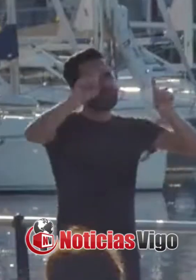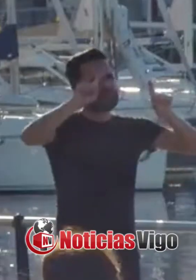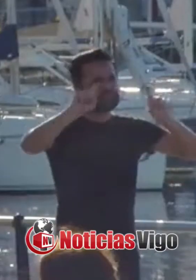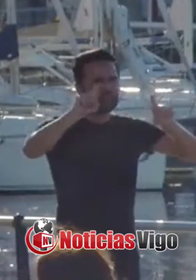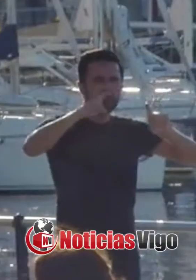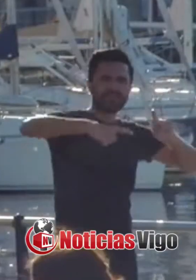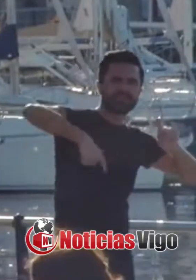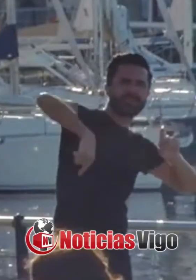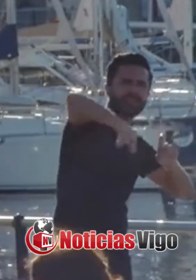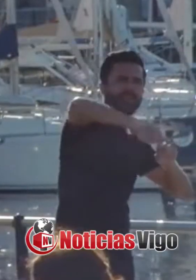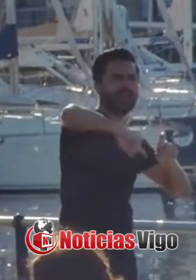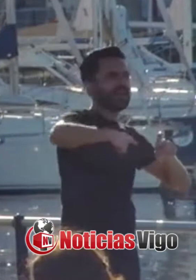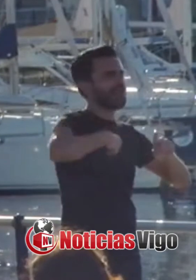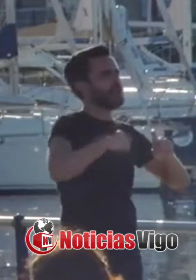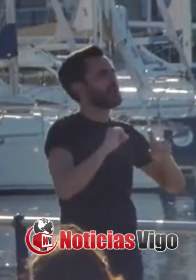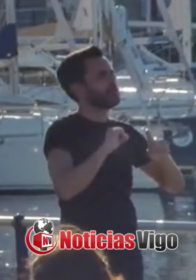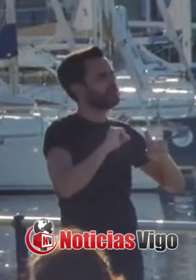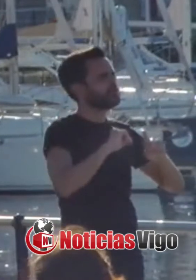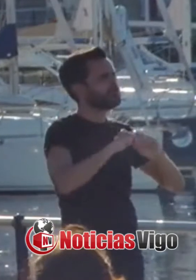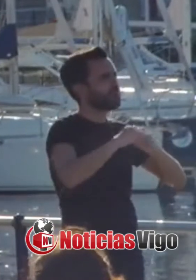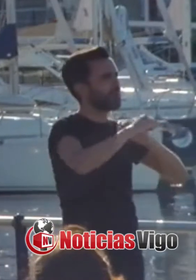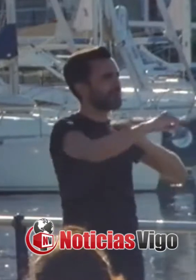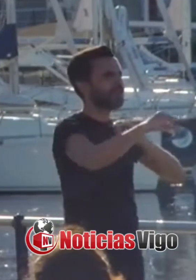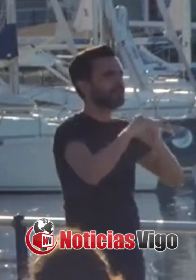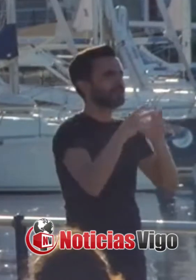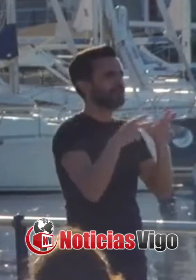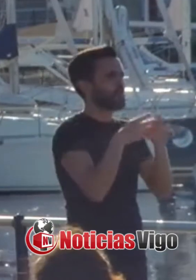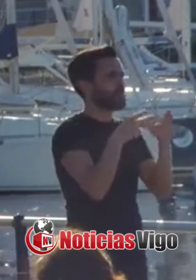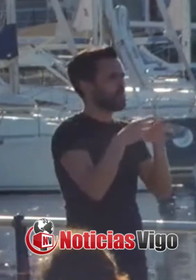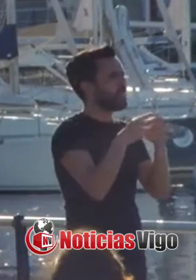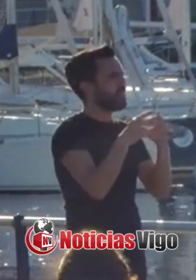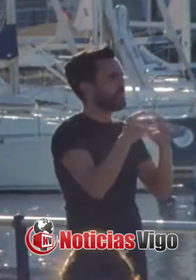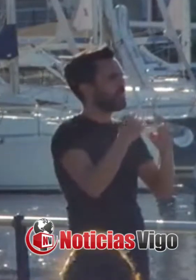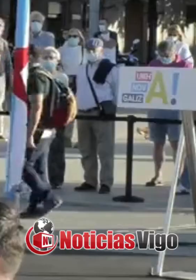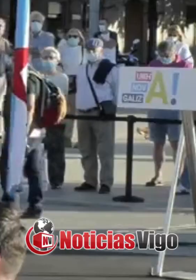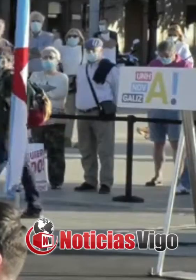que mantiveron en pé a nosa sociedade.